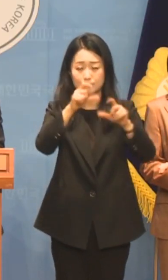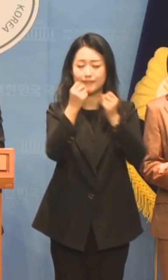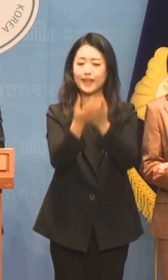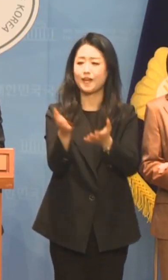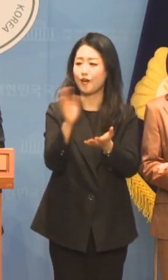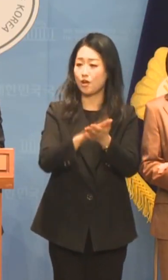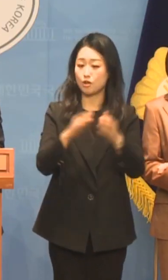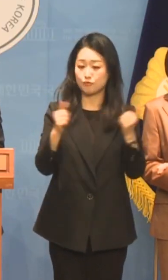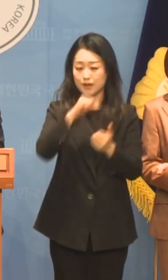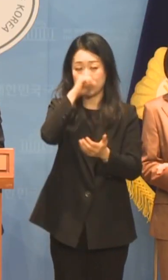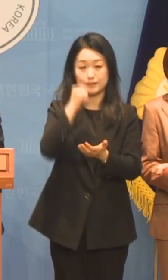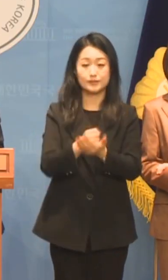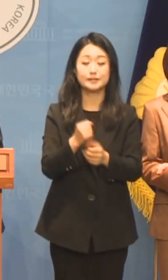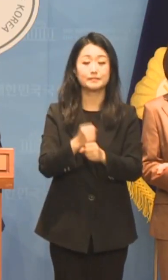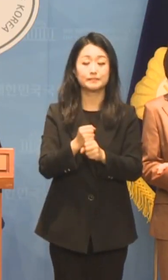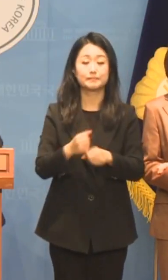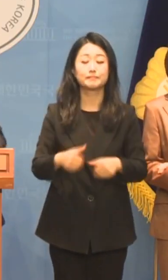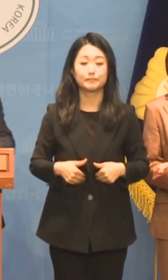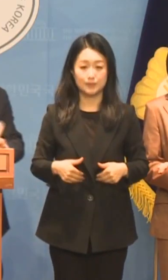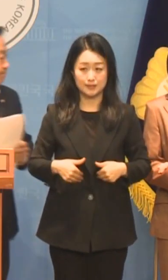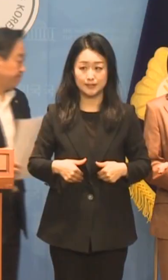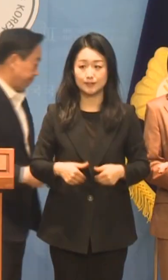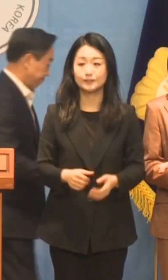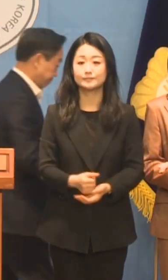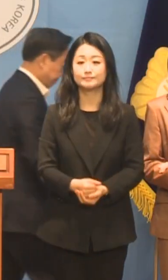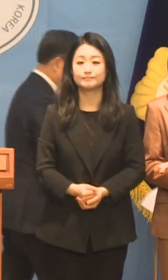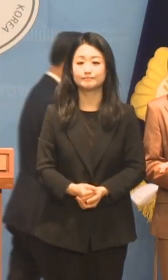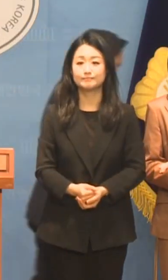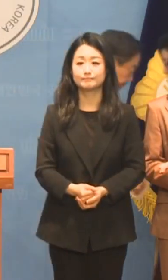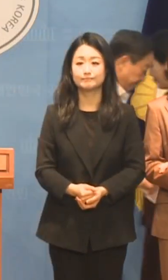국회를 정상화해야 합니다.